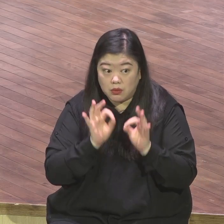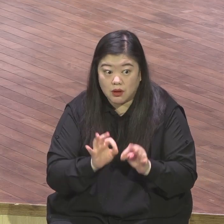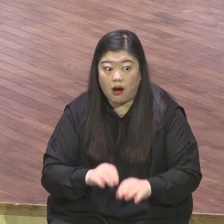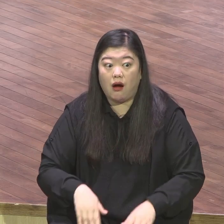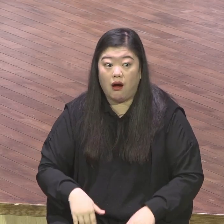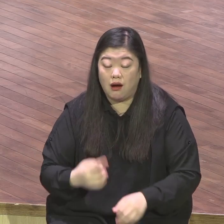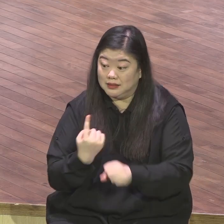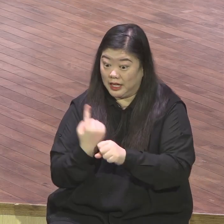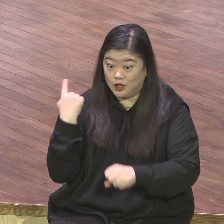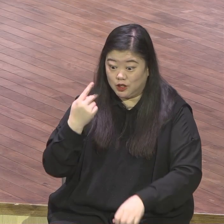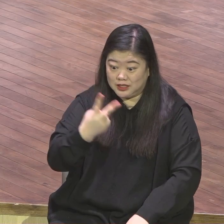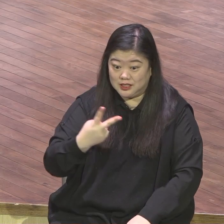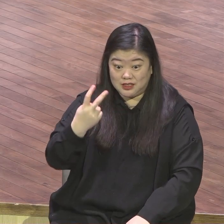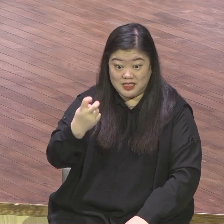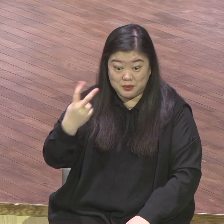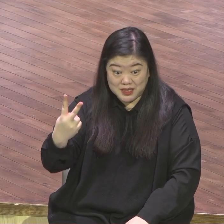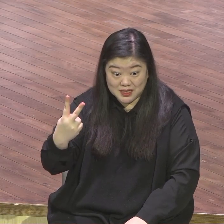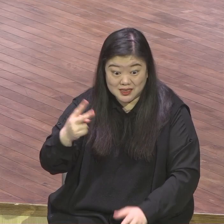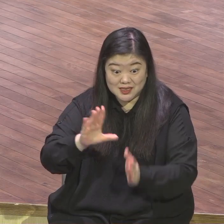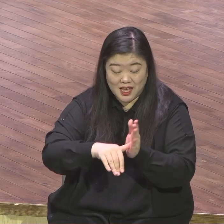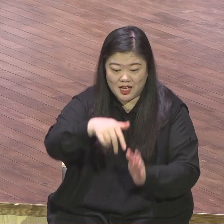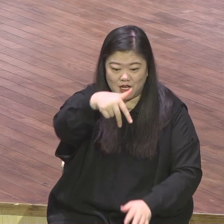유행어가 됐어요. 중꺾마.